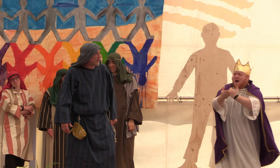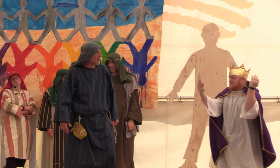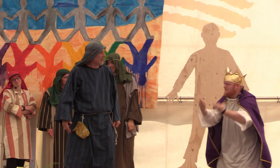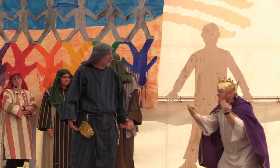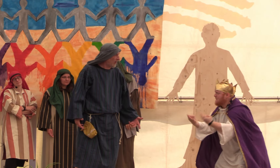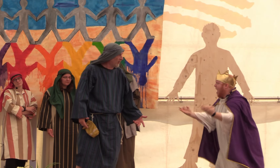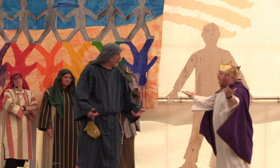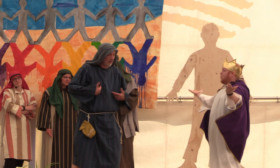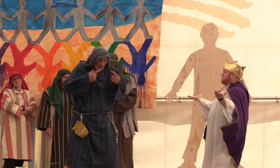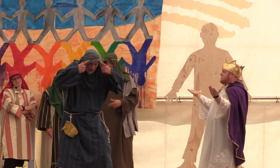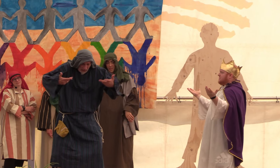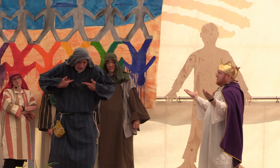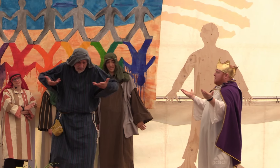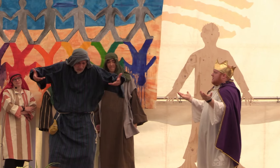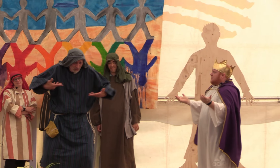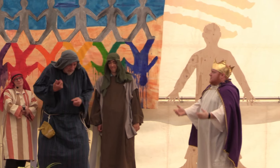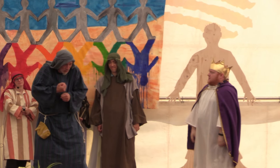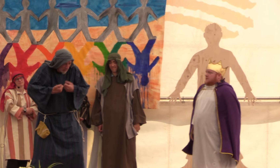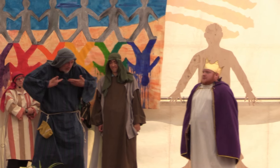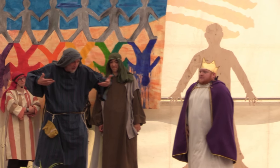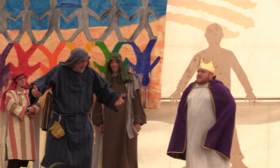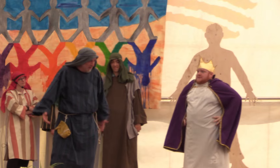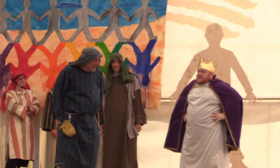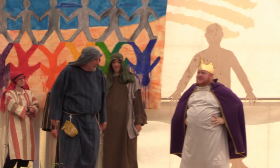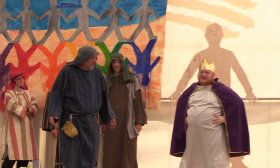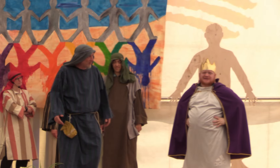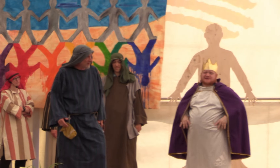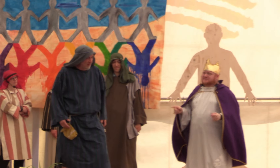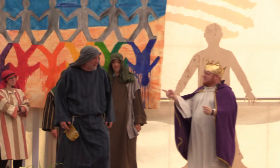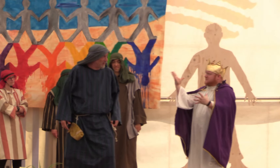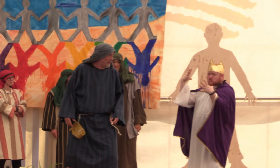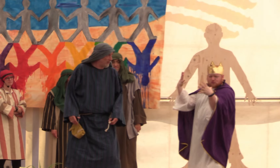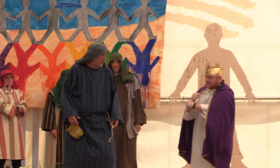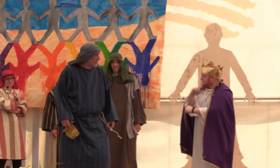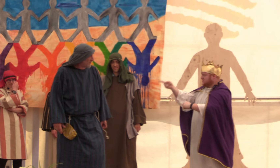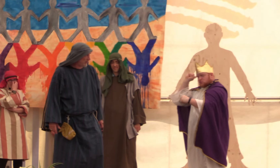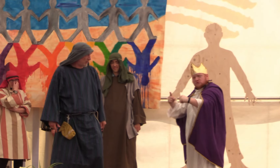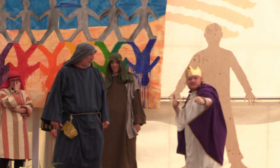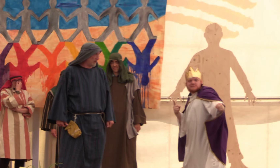Ich brauch das Geld. Ja, tut mir leid.